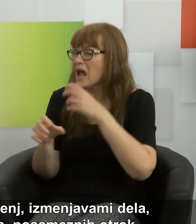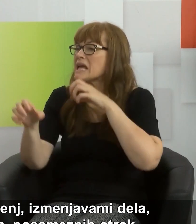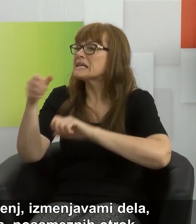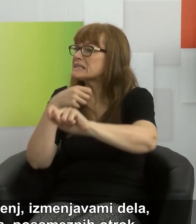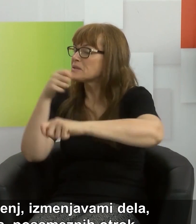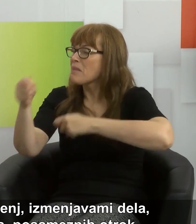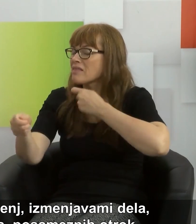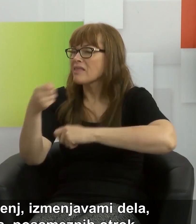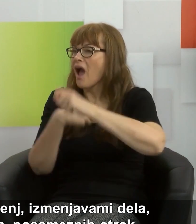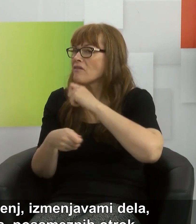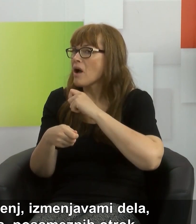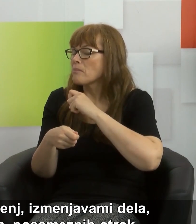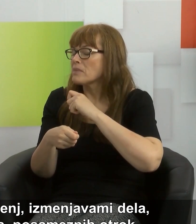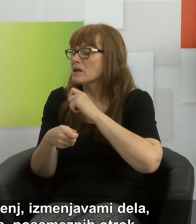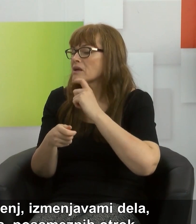izmenjavami